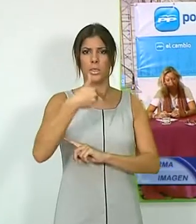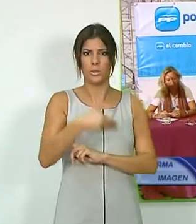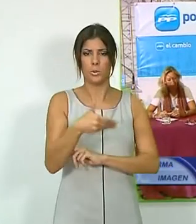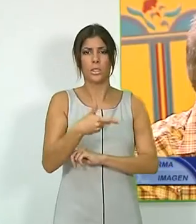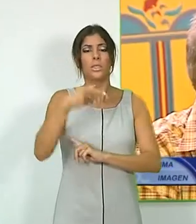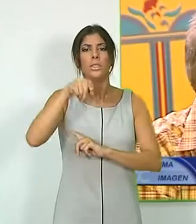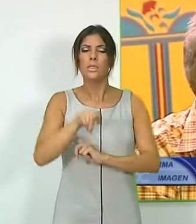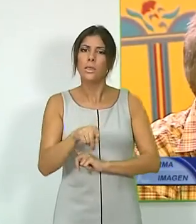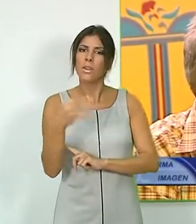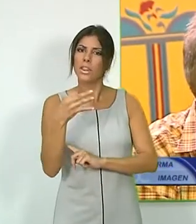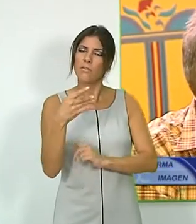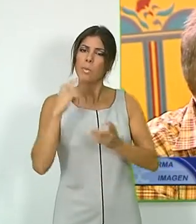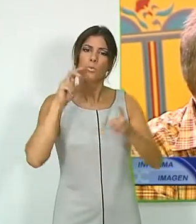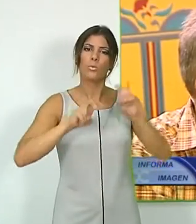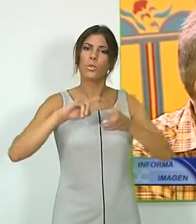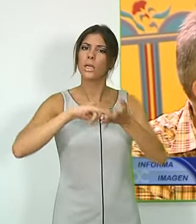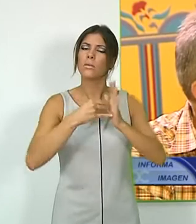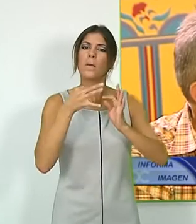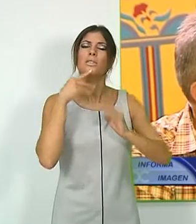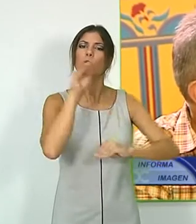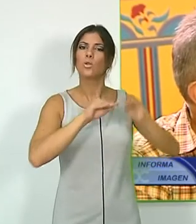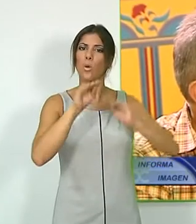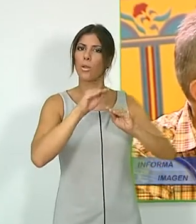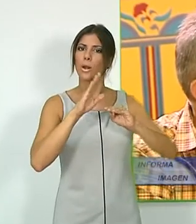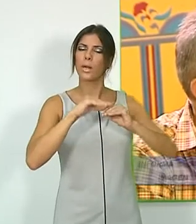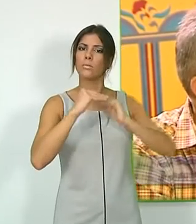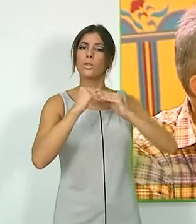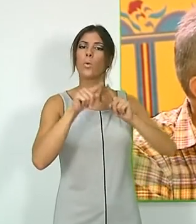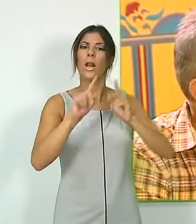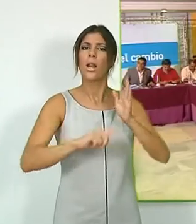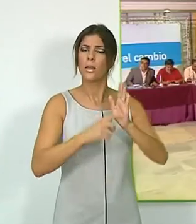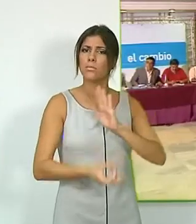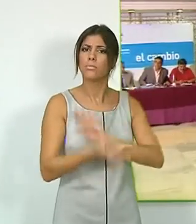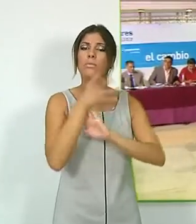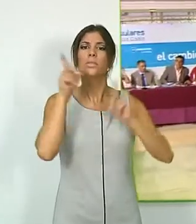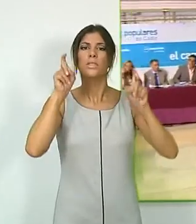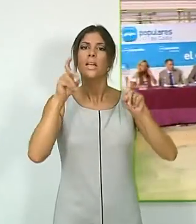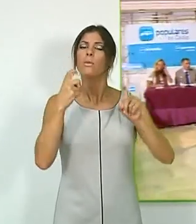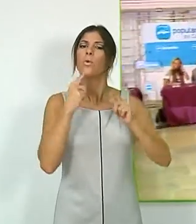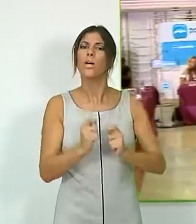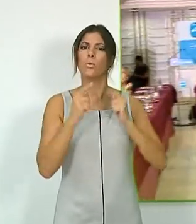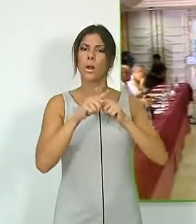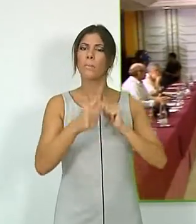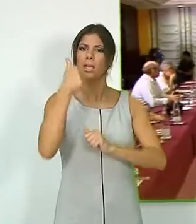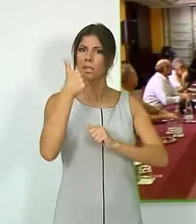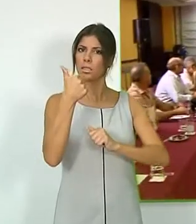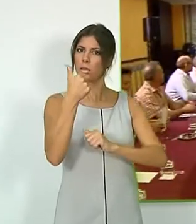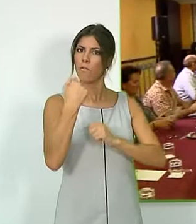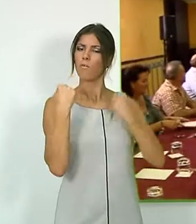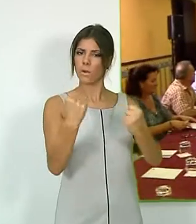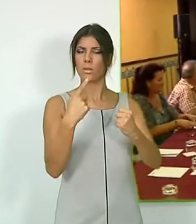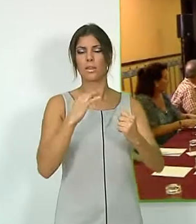educativo y ha reiterado que se deben tomar medidas para sacar adelante una ley que eleve al profesorado a autoridad pública.